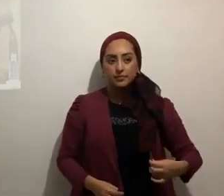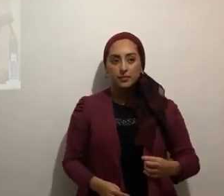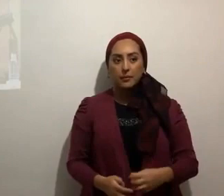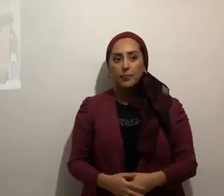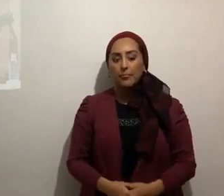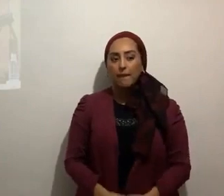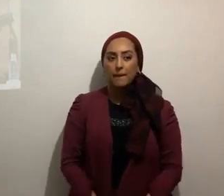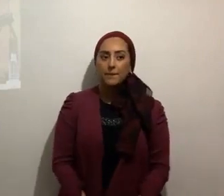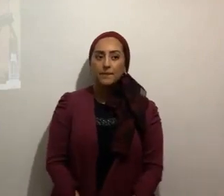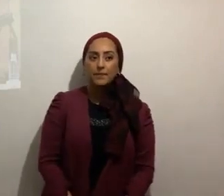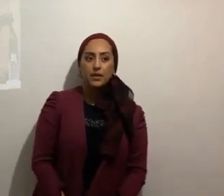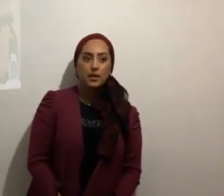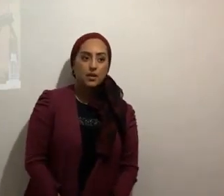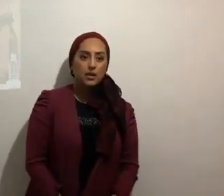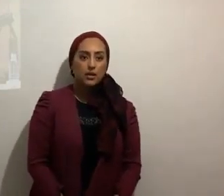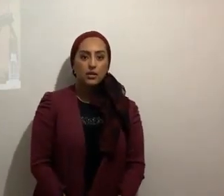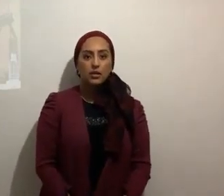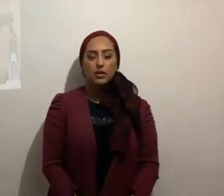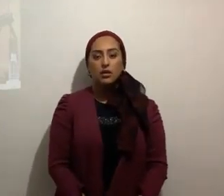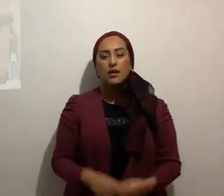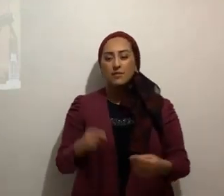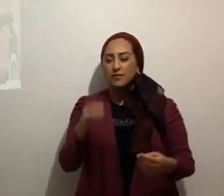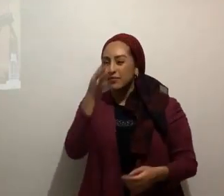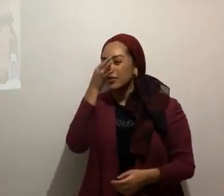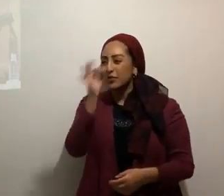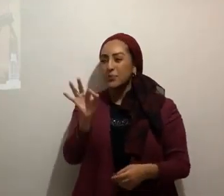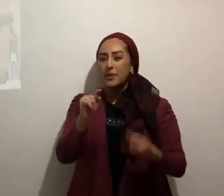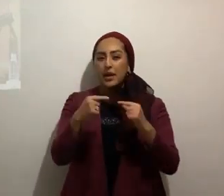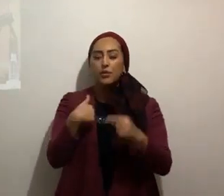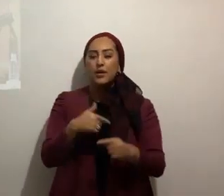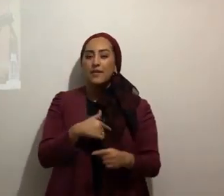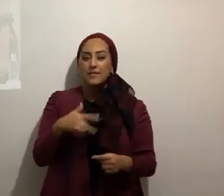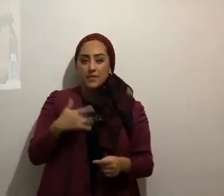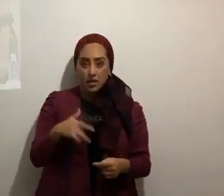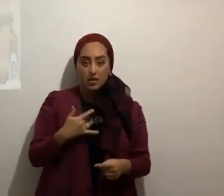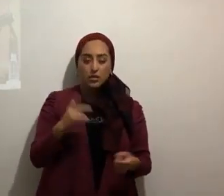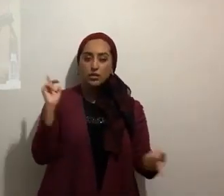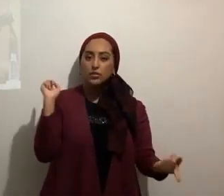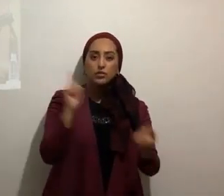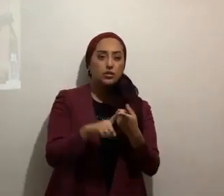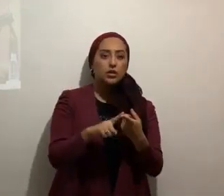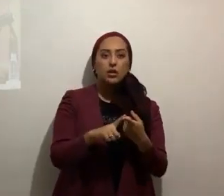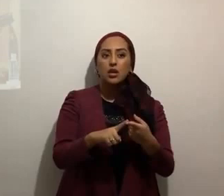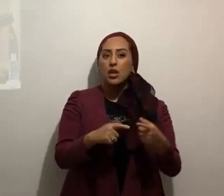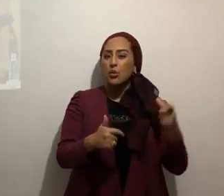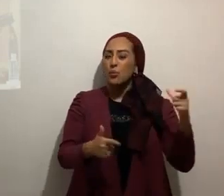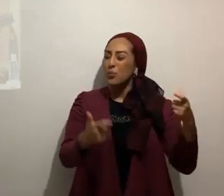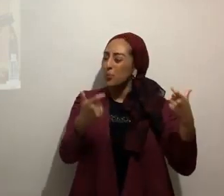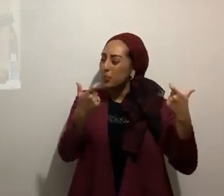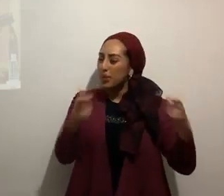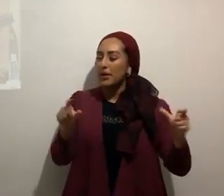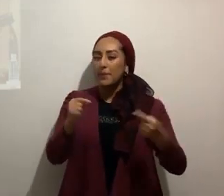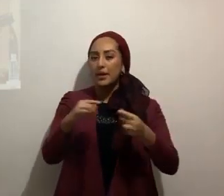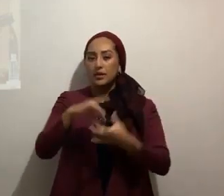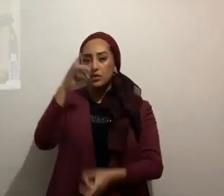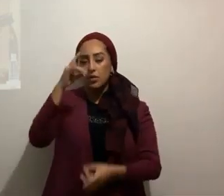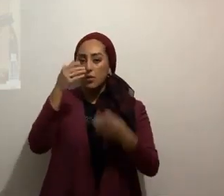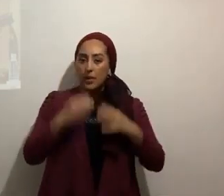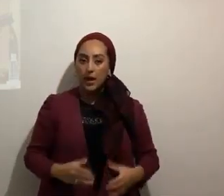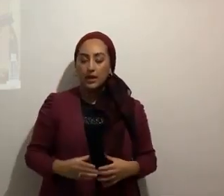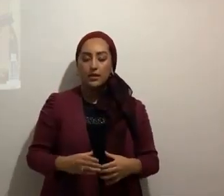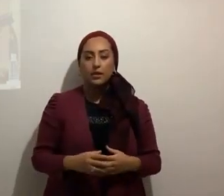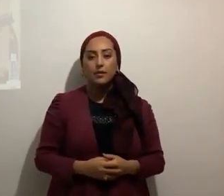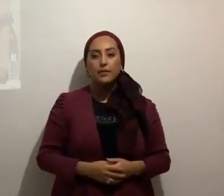Desde el mínimo dolor que uno sienta en el alma o en el cuerpo hasta el más grande dolor del alma o del cuerpo, por así